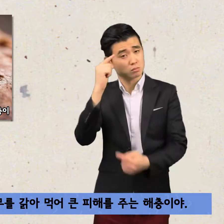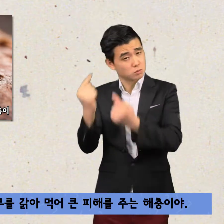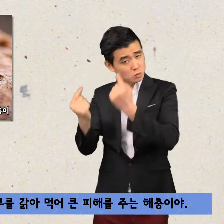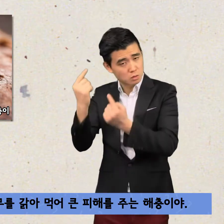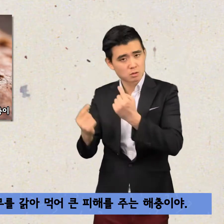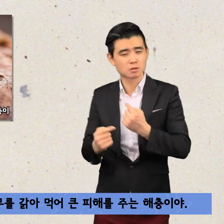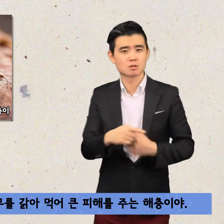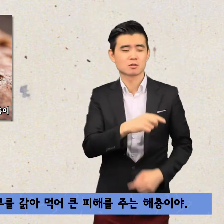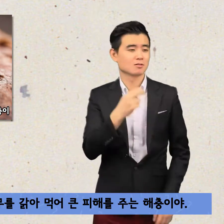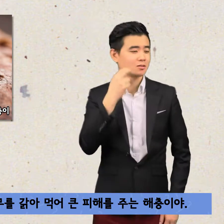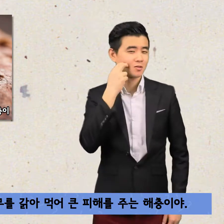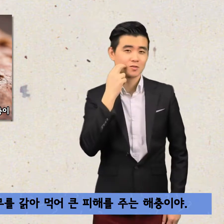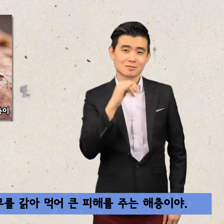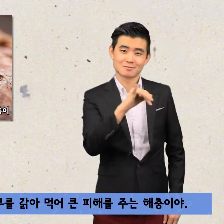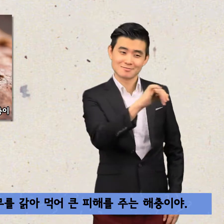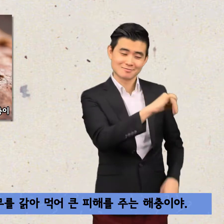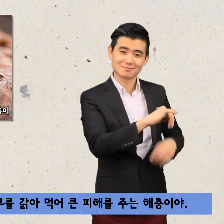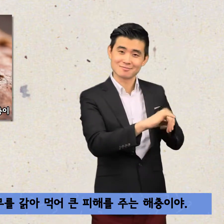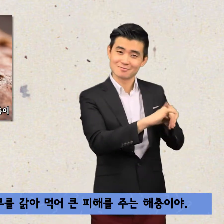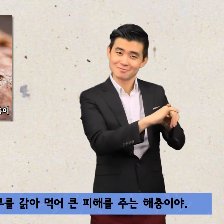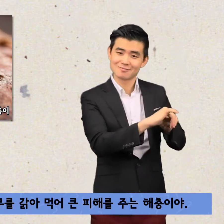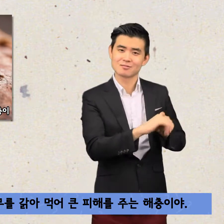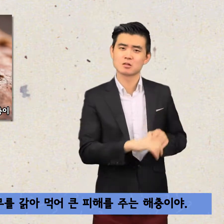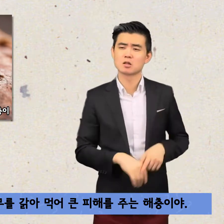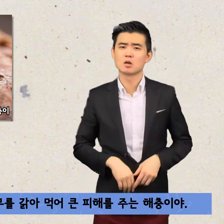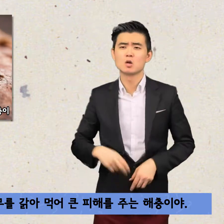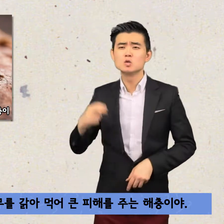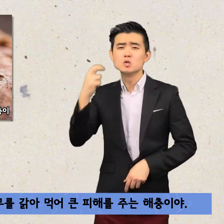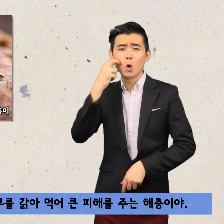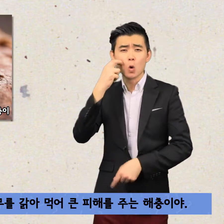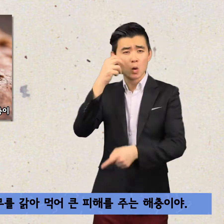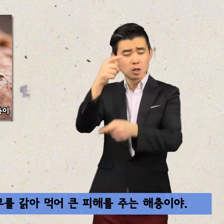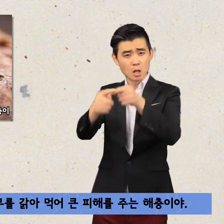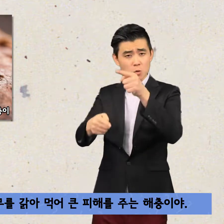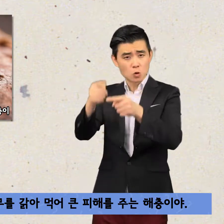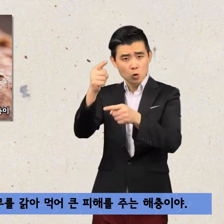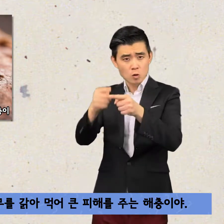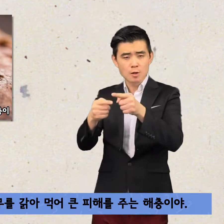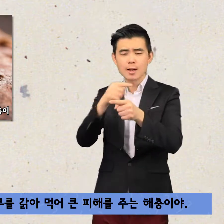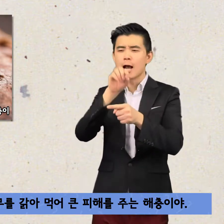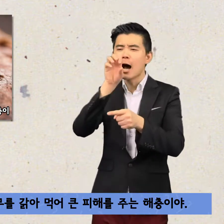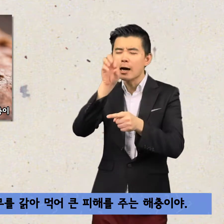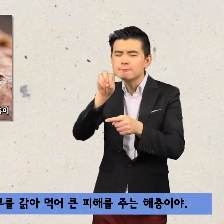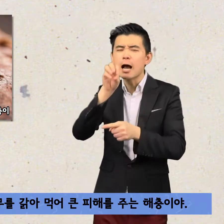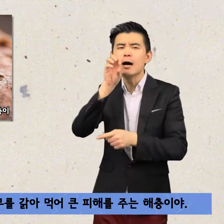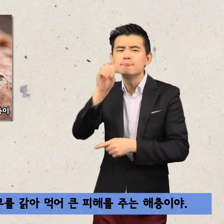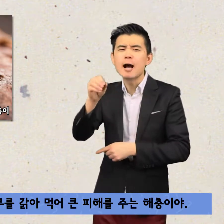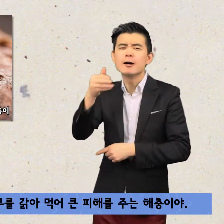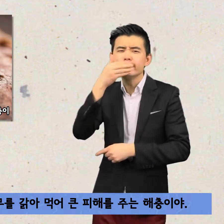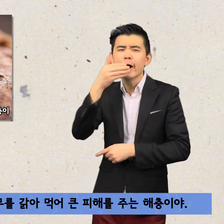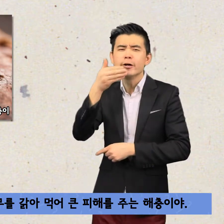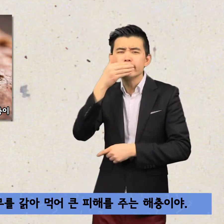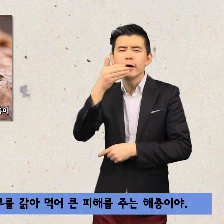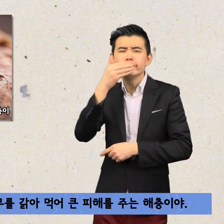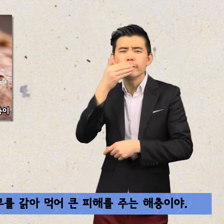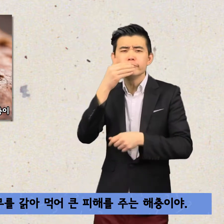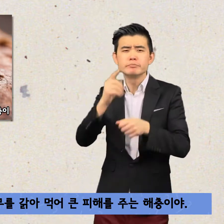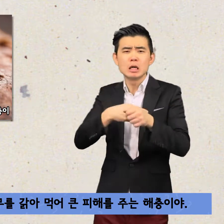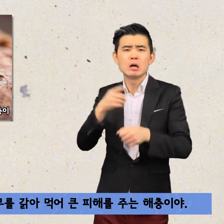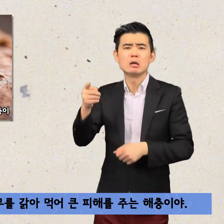무엇보다도 송충이는 소나무를 갉아먹어 큰 피해를 주는 해충이야.